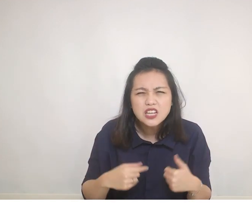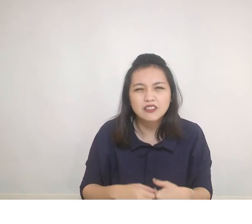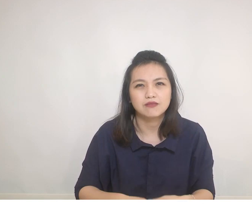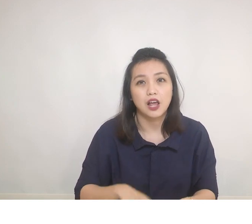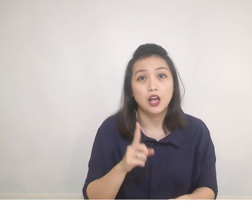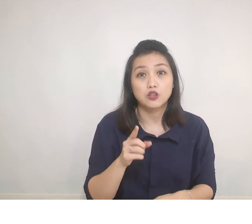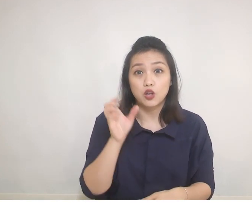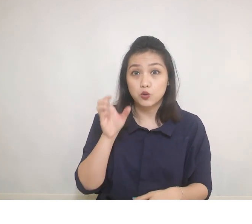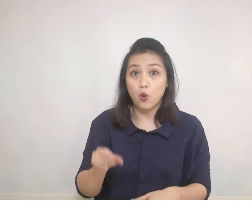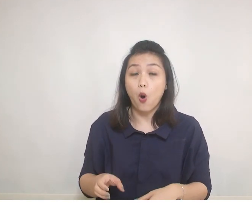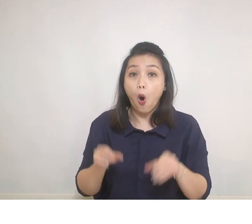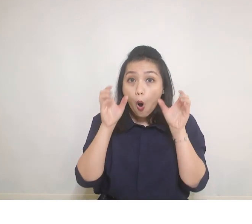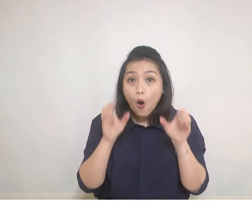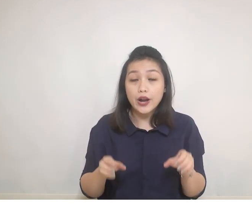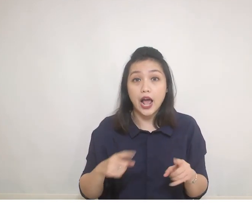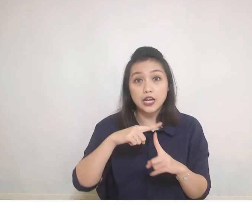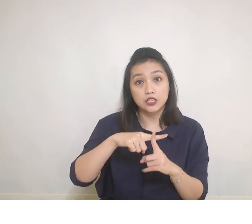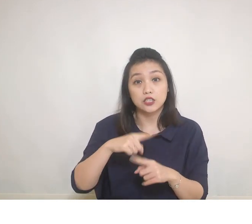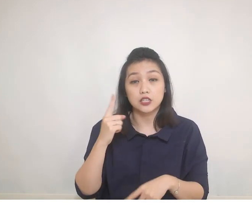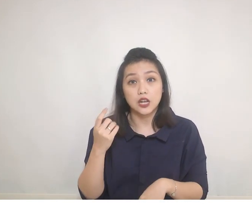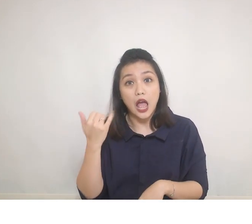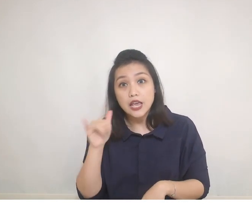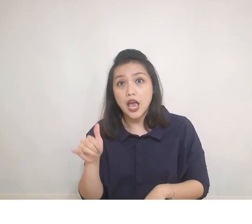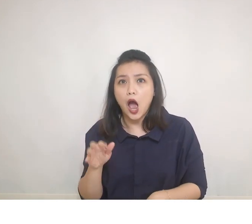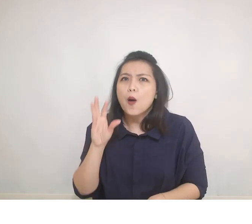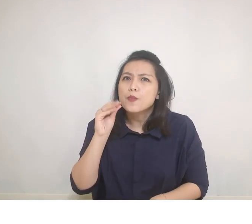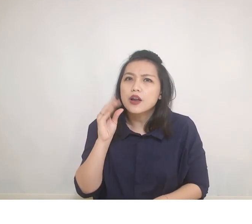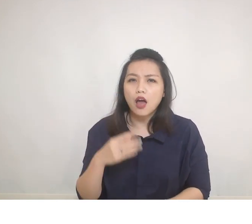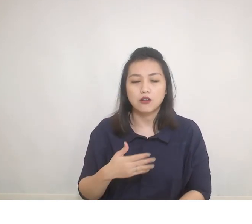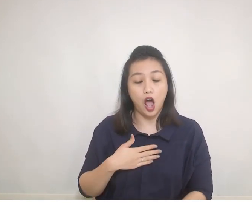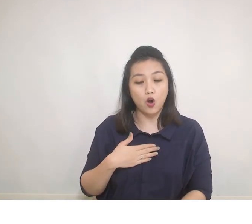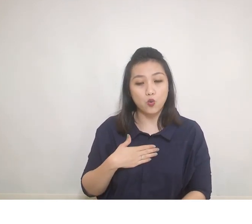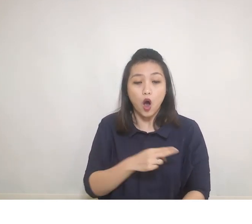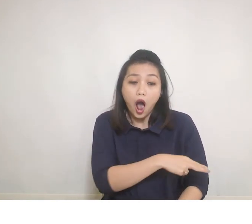seorang Kristen yang mengaku diri adalah hamba Kristus itu